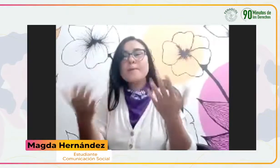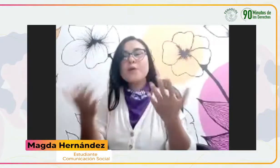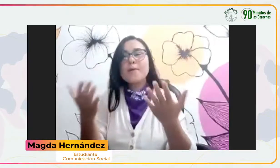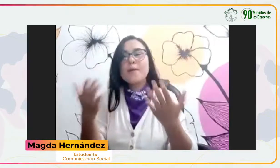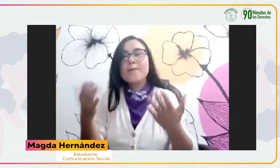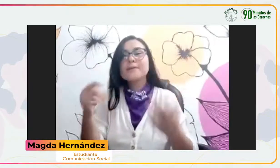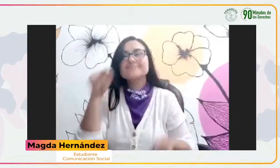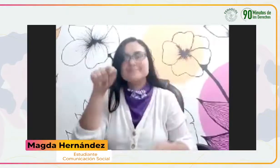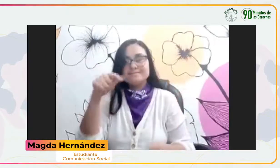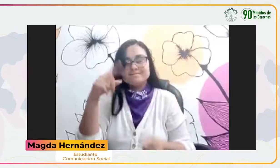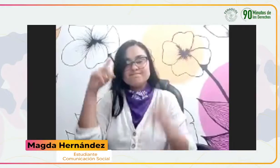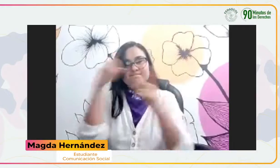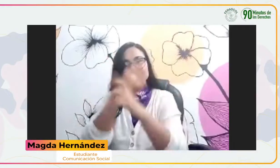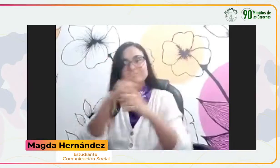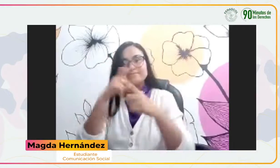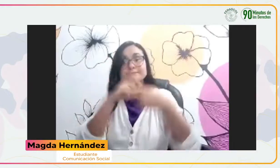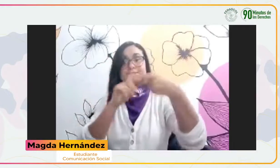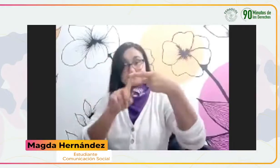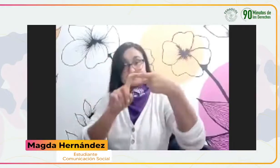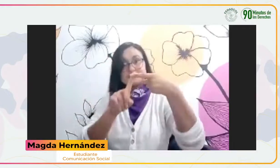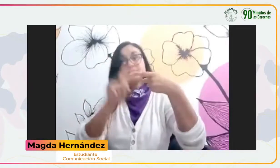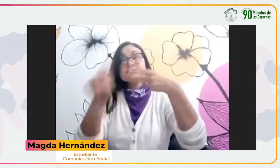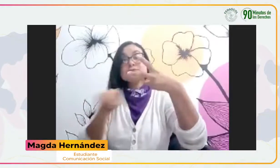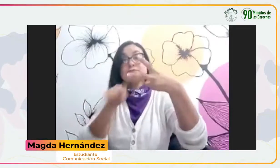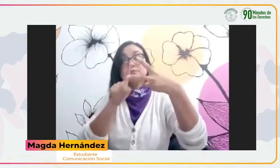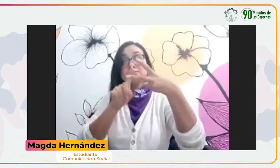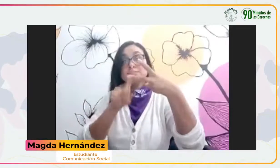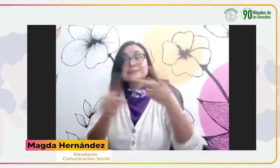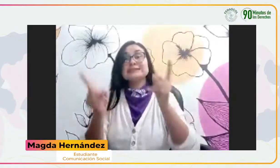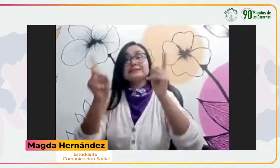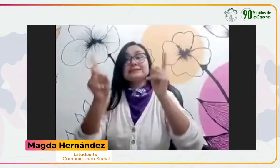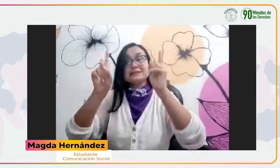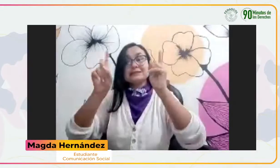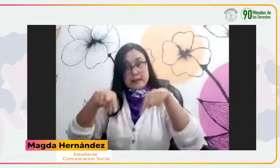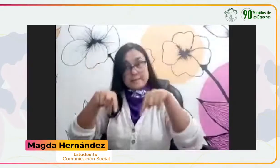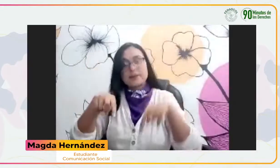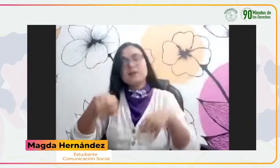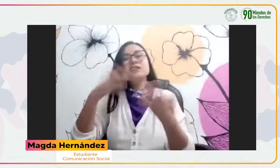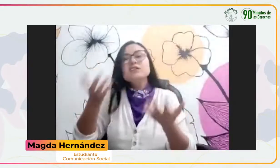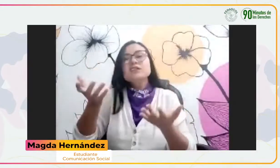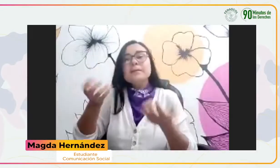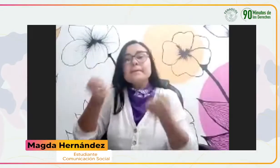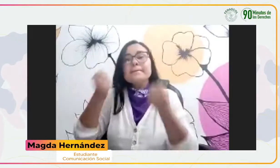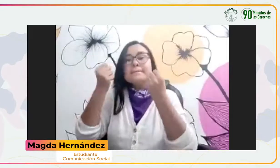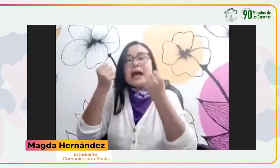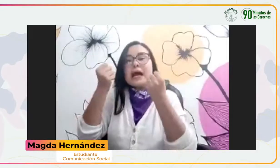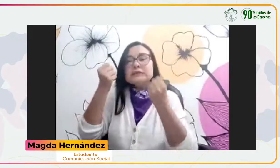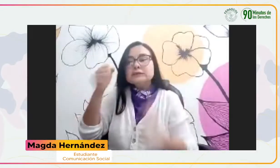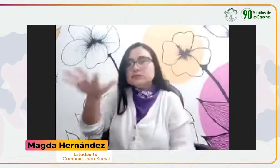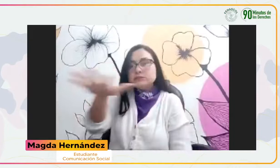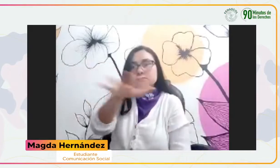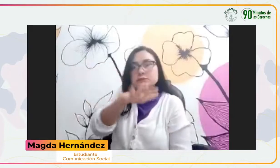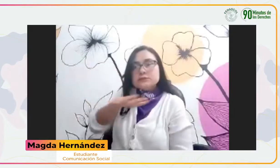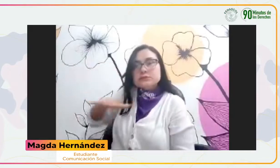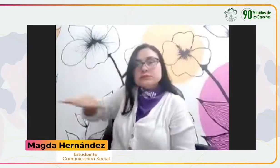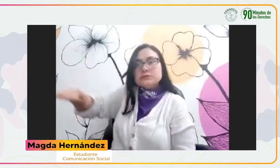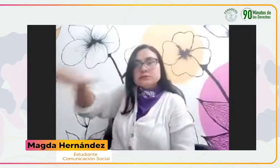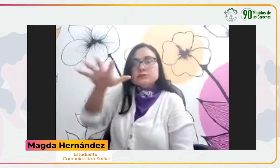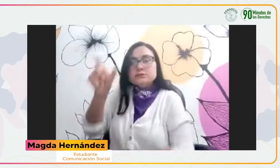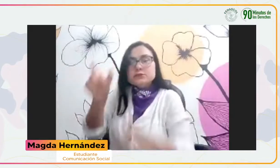redes sociales y cómo podemos generar este tipo de contenido que sea masivo. Eso en primer momento. En segundo